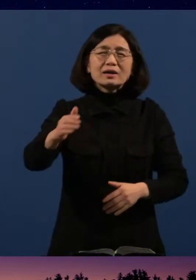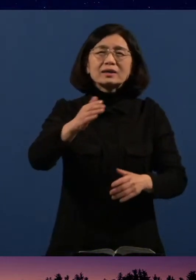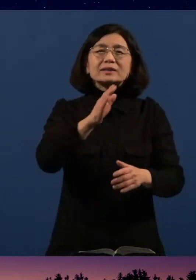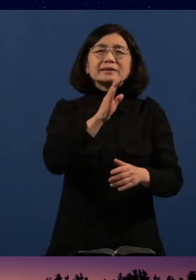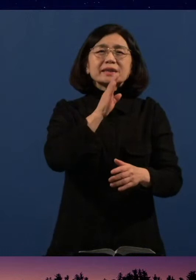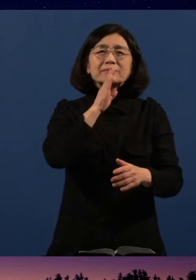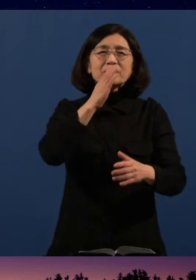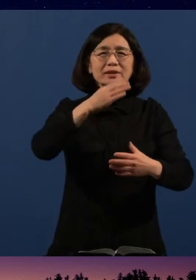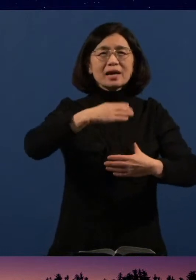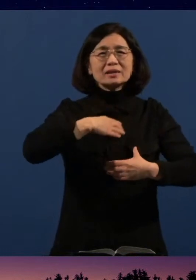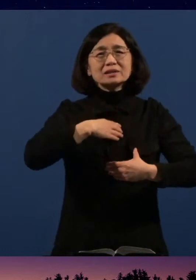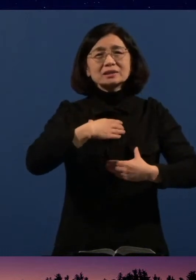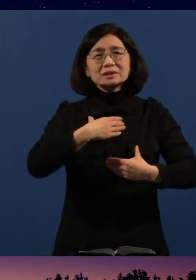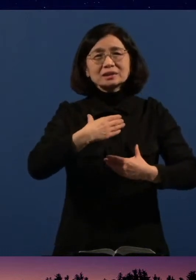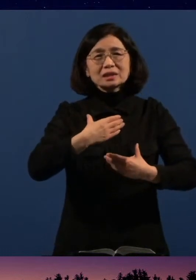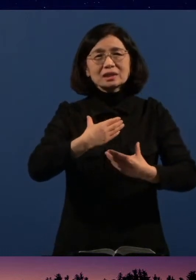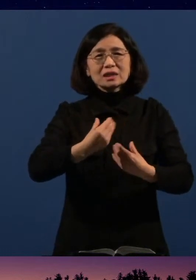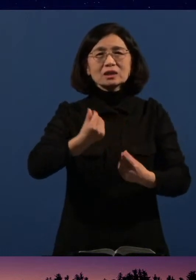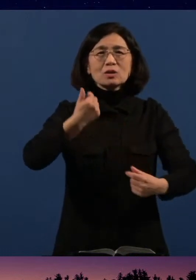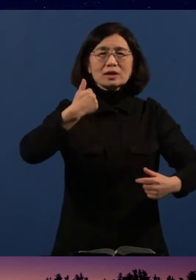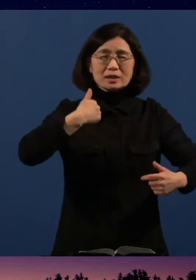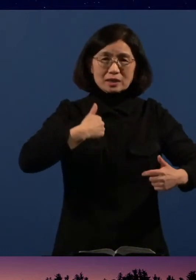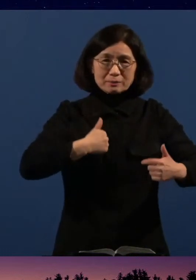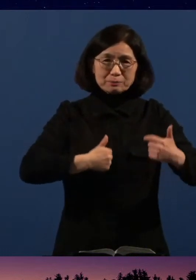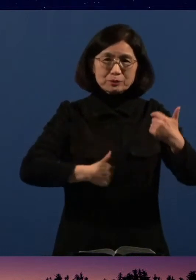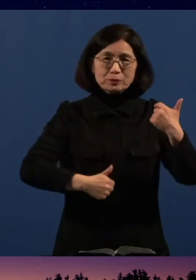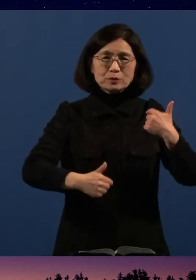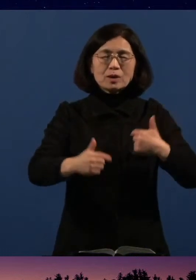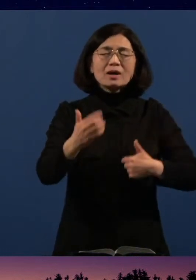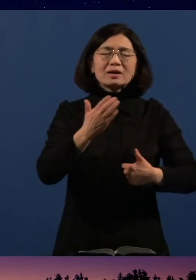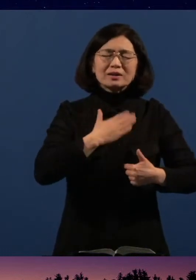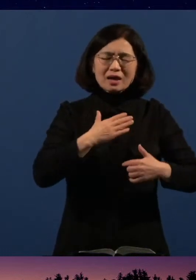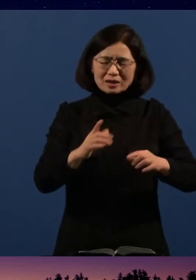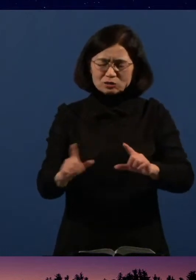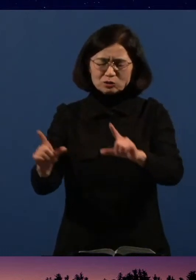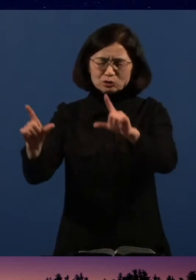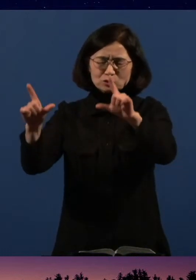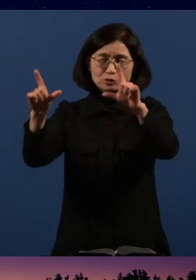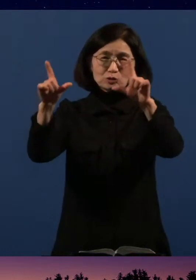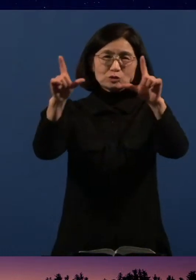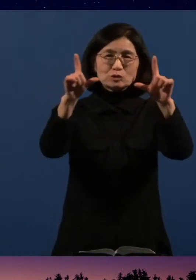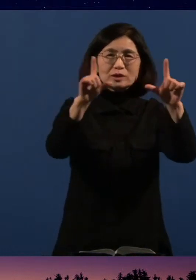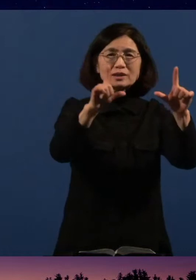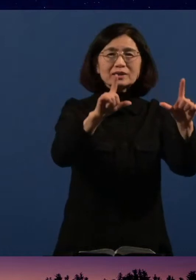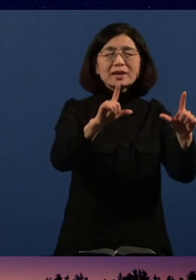나가 참된 안식과 기쁨